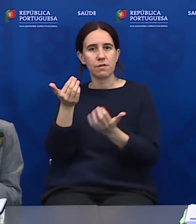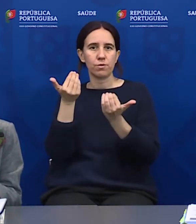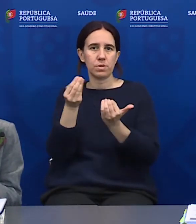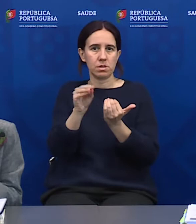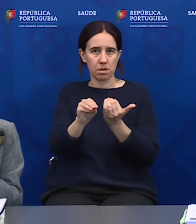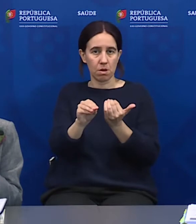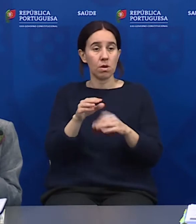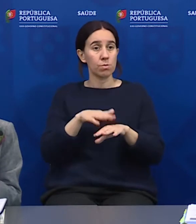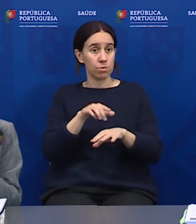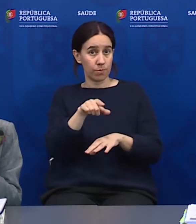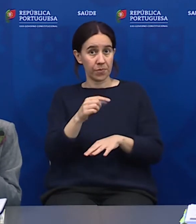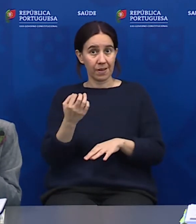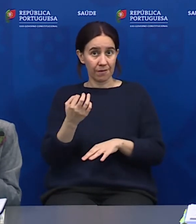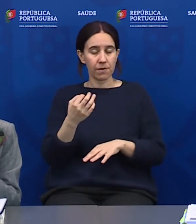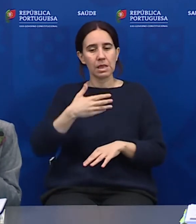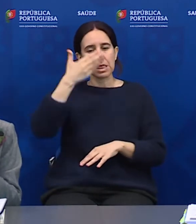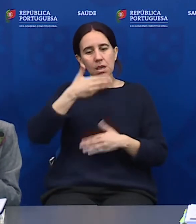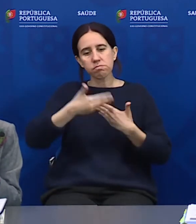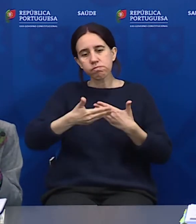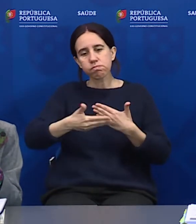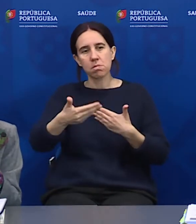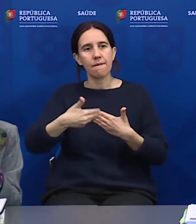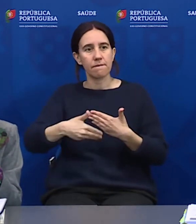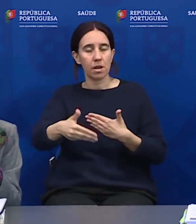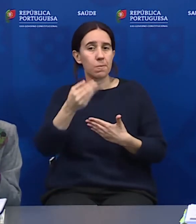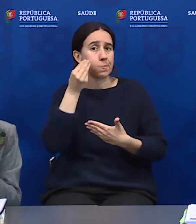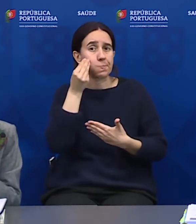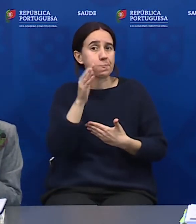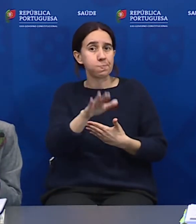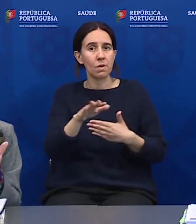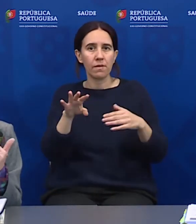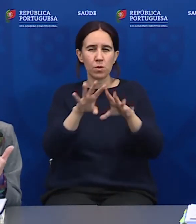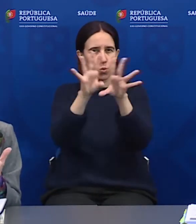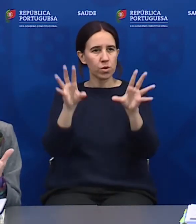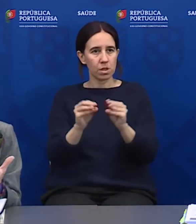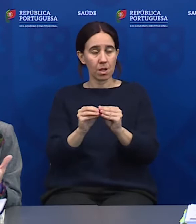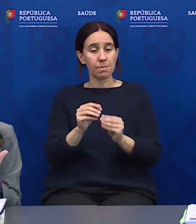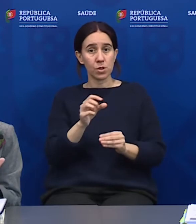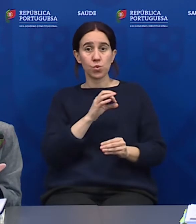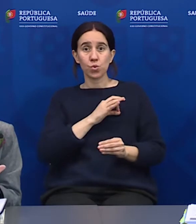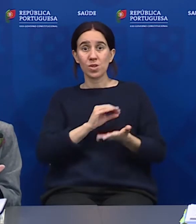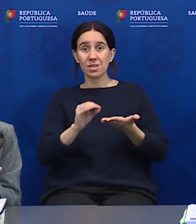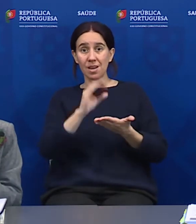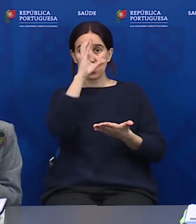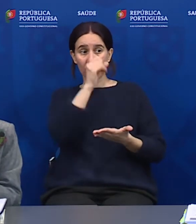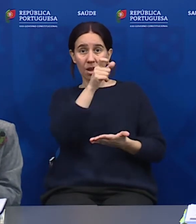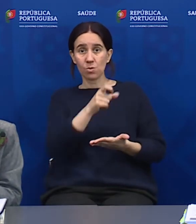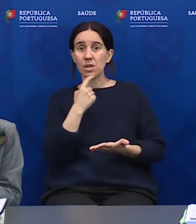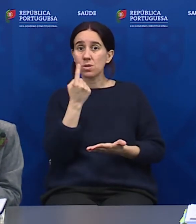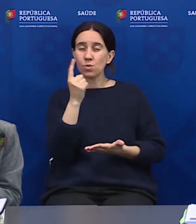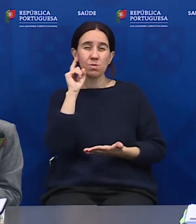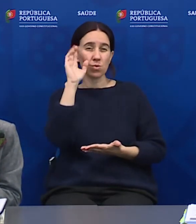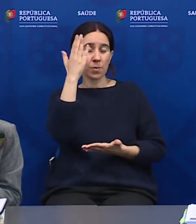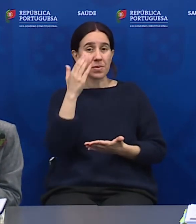e, portanto, à medida que os dias passam, vamos tender para a totalidade. Mas o Sr. Secretário de Estado disse uma coisa muito importante. Os nossos